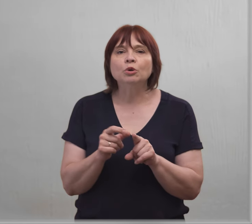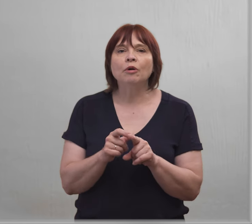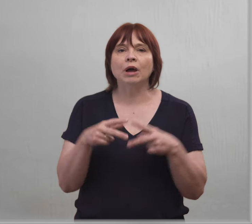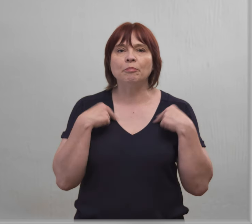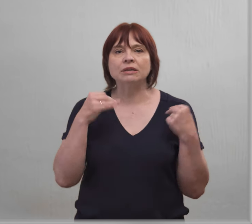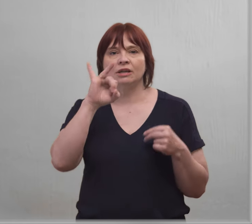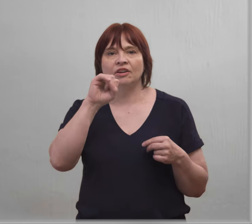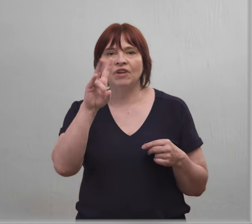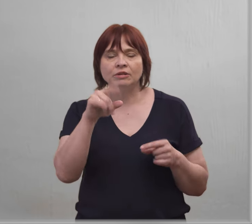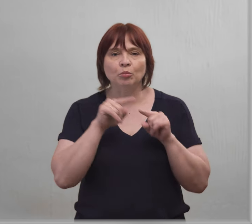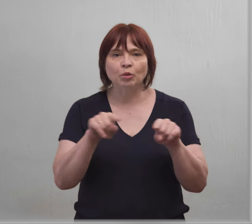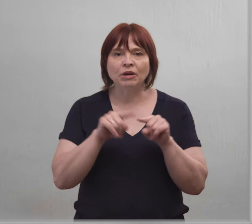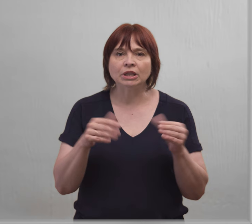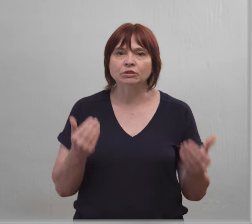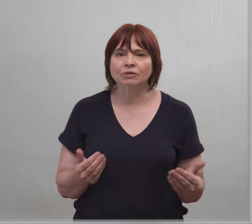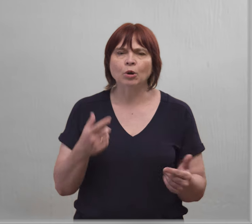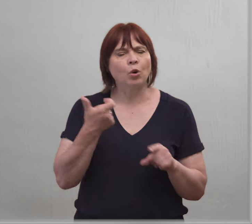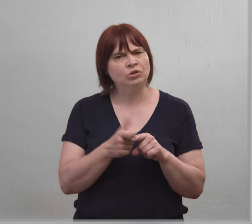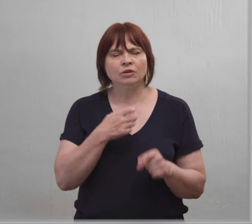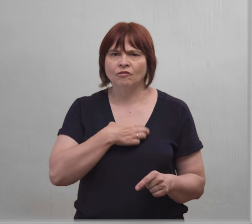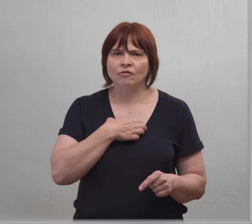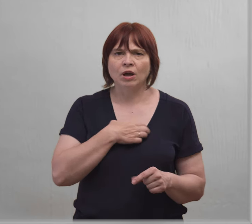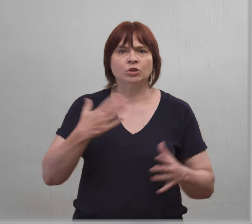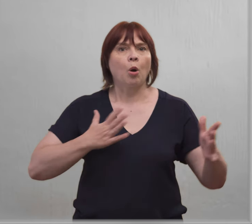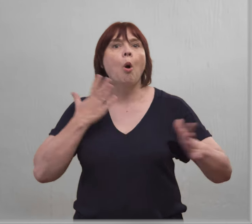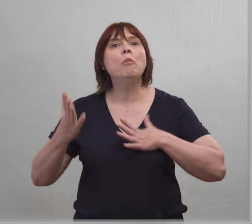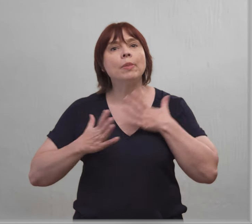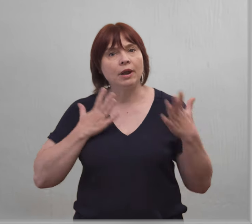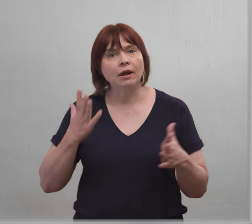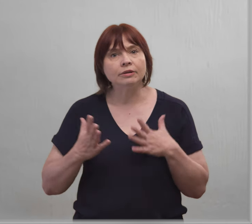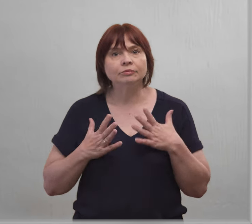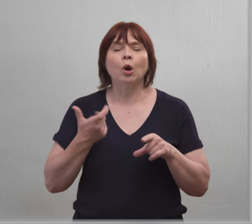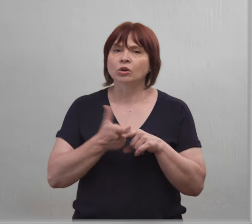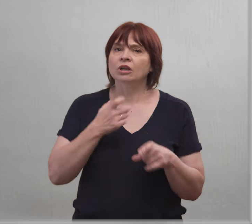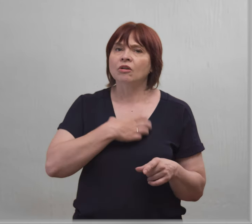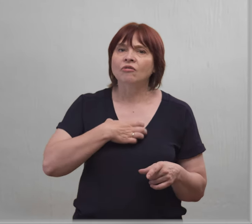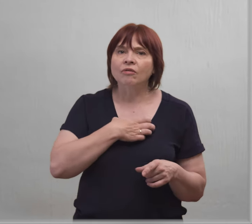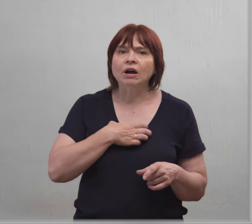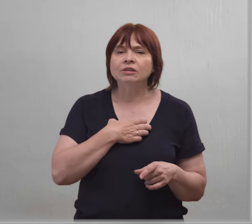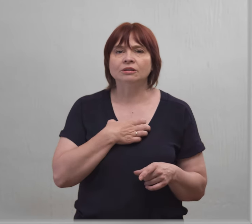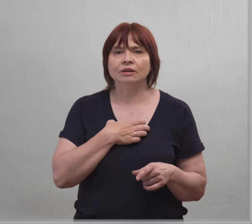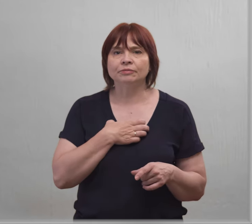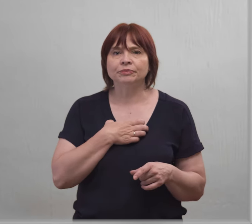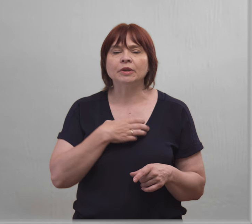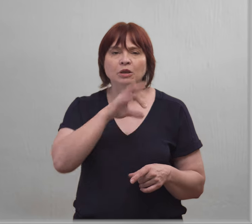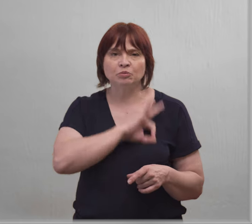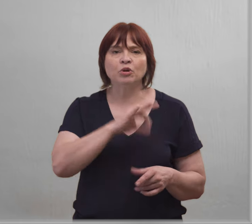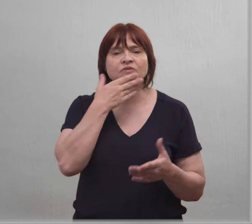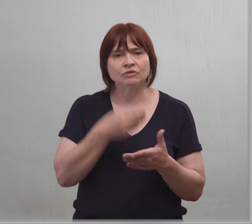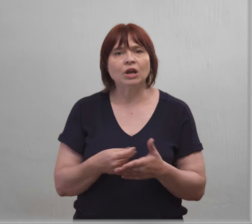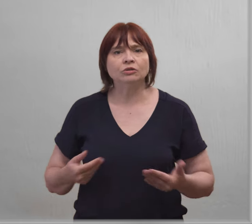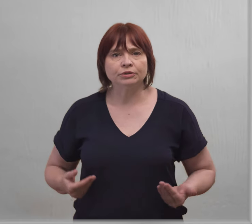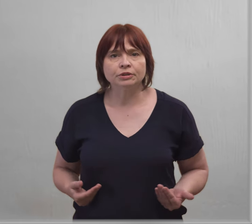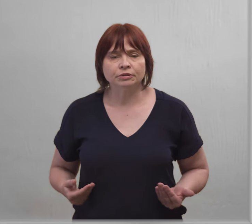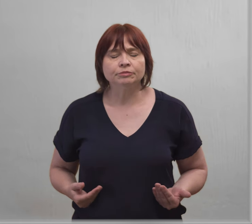проповедовал нам сегодня. Очень важно, оно ободряет. А очень важно это применять в своей жизни, дорогой брат и сестра. На самом